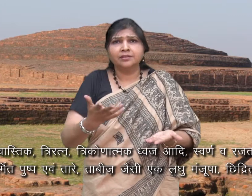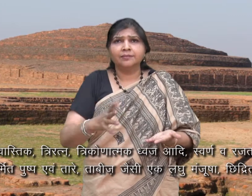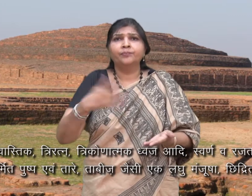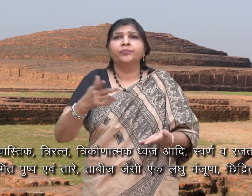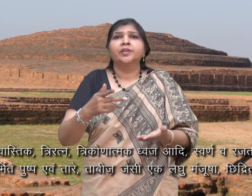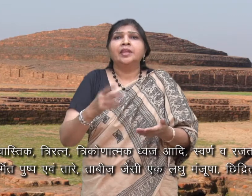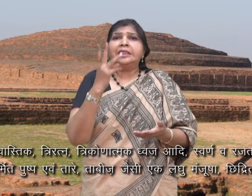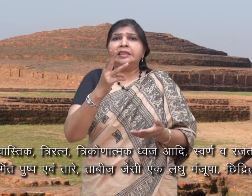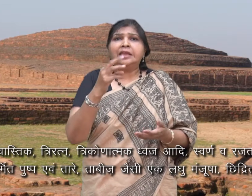त्रिरत्न,